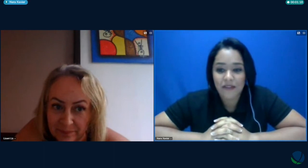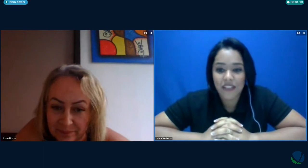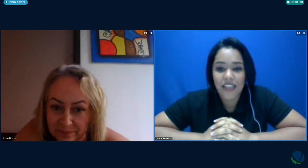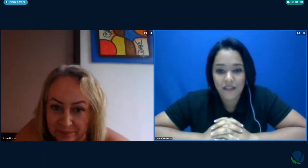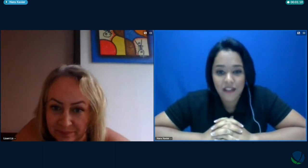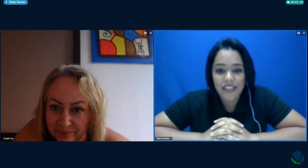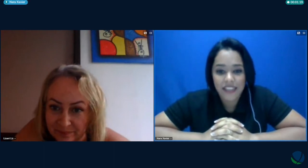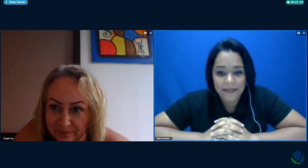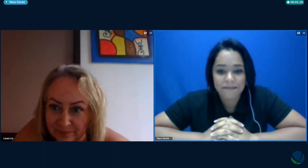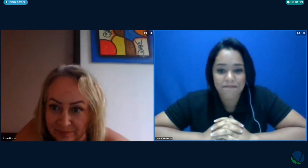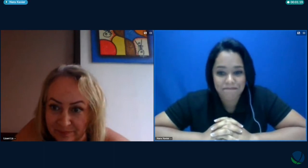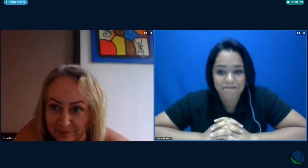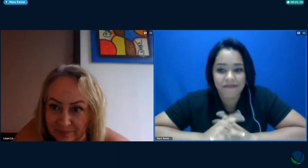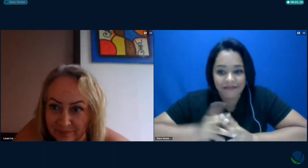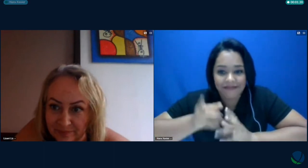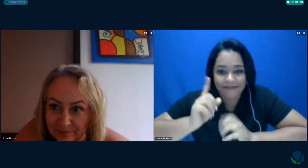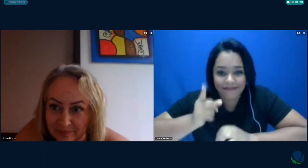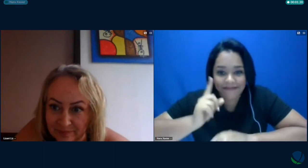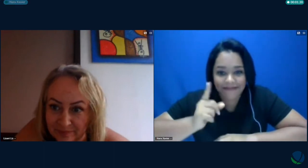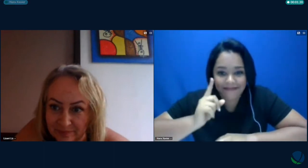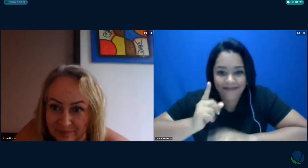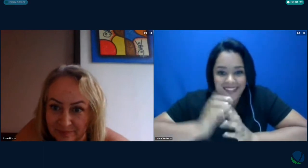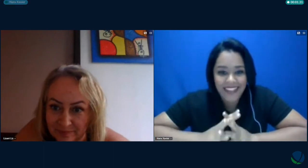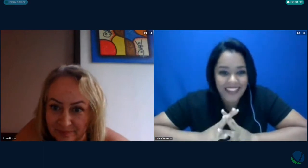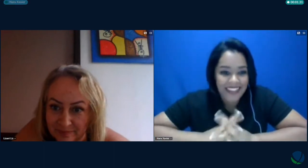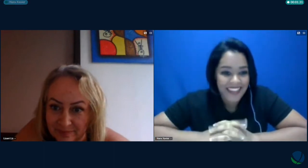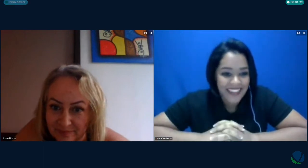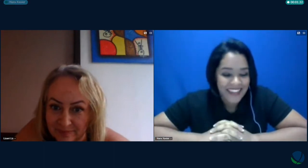O próximo é você, viu, Lisane?